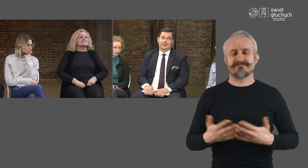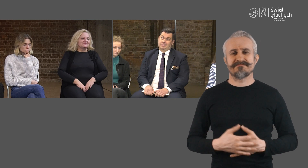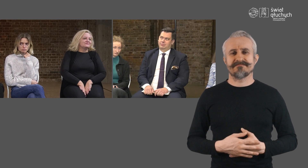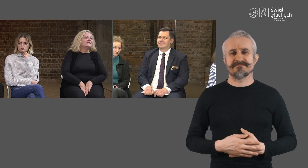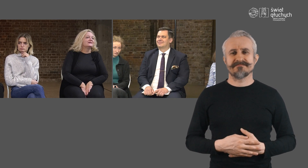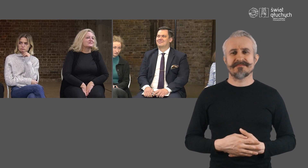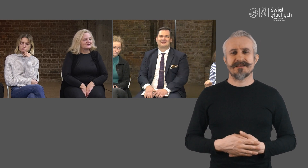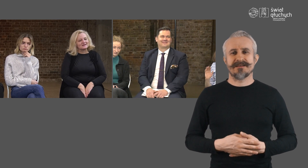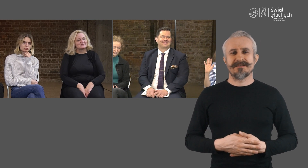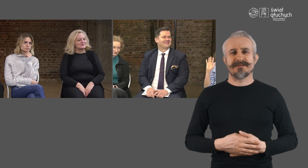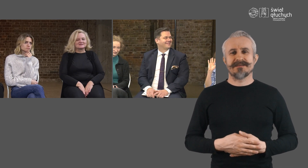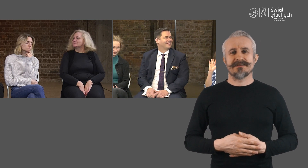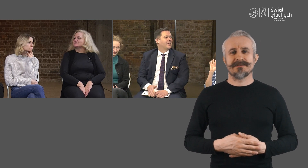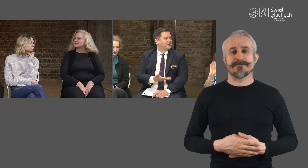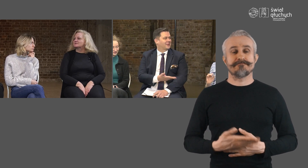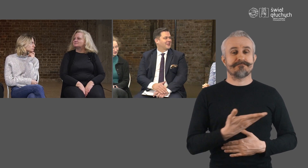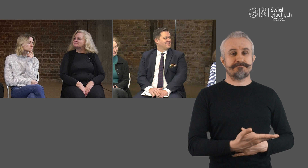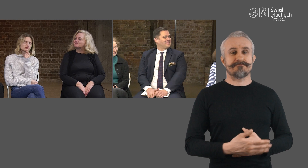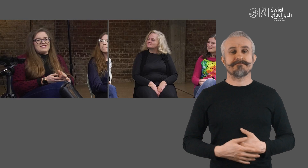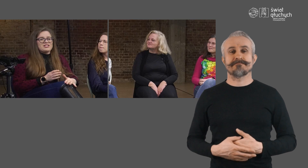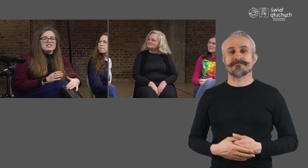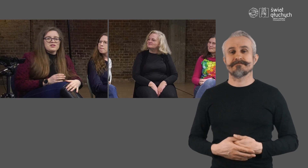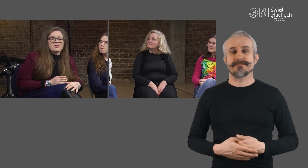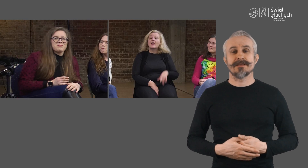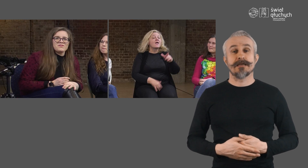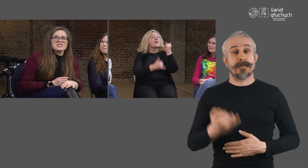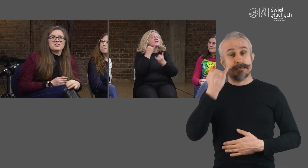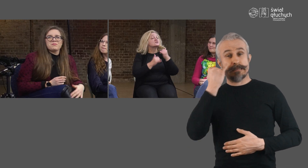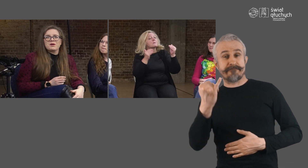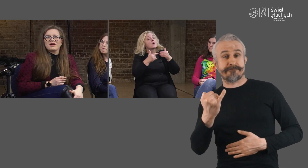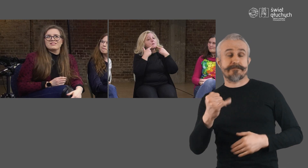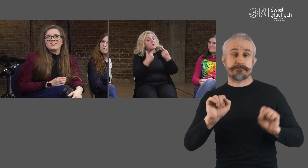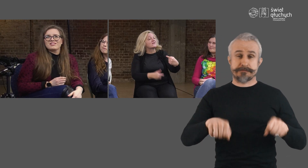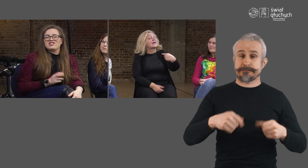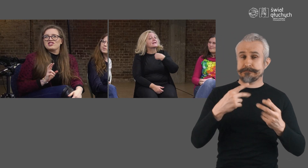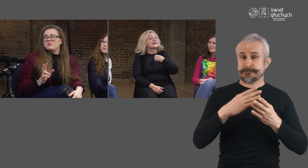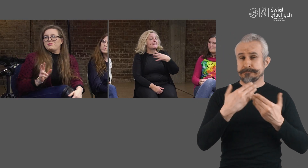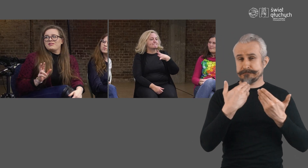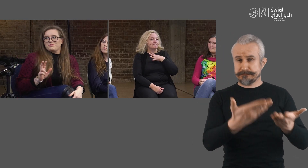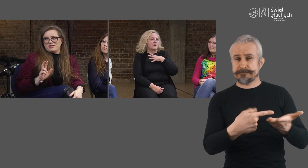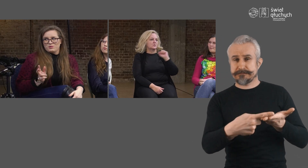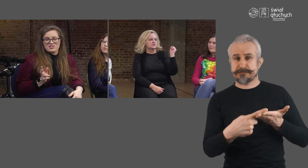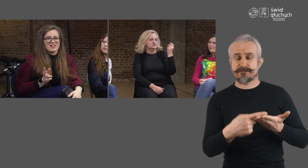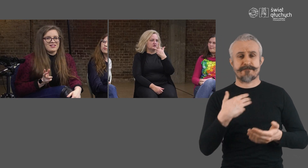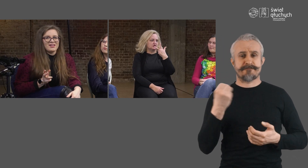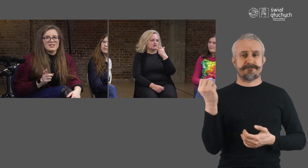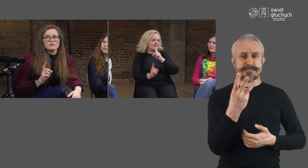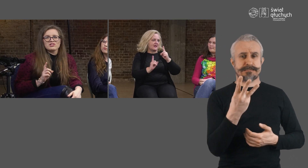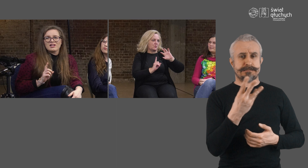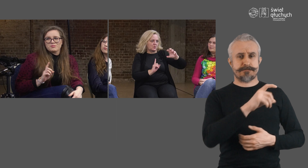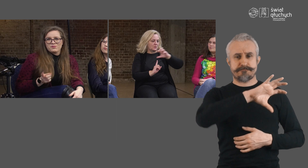To jest prawa niezwykła rzecz. Jeśli mogę powiedzieć, to ja miałam tak zwane 3 typy jakby